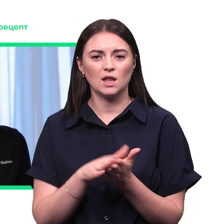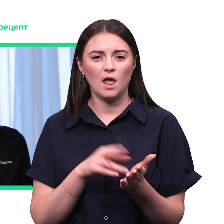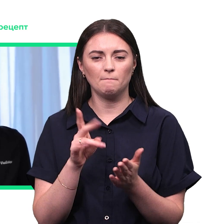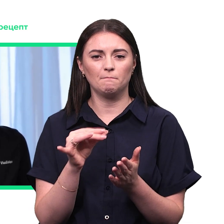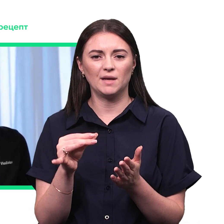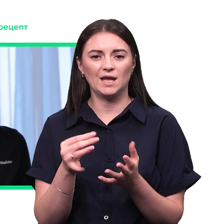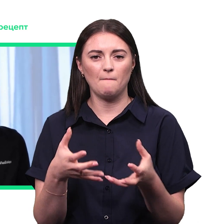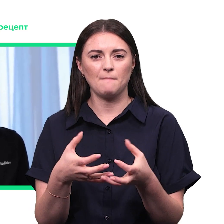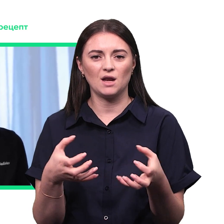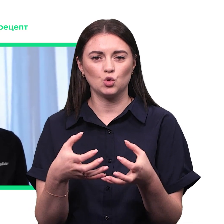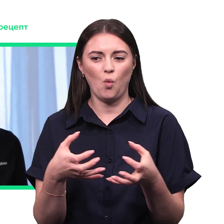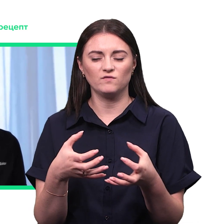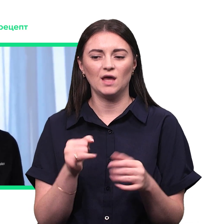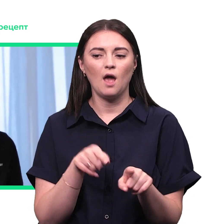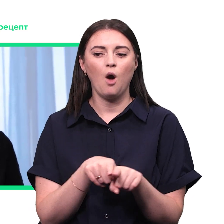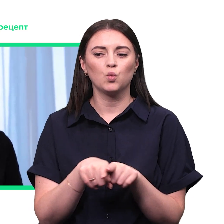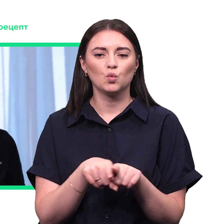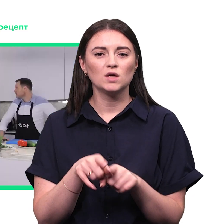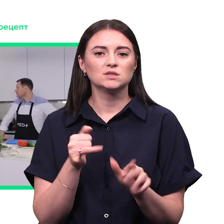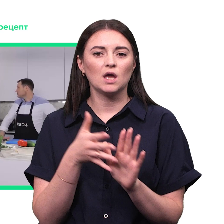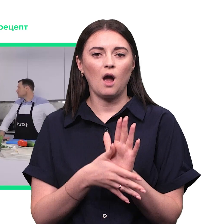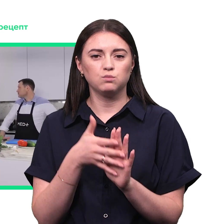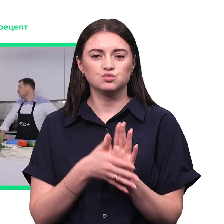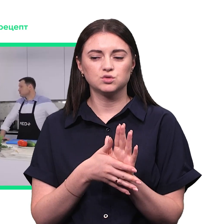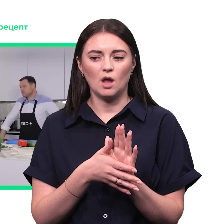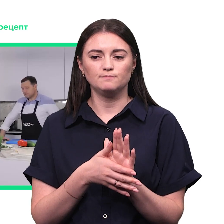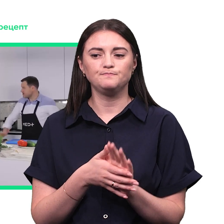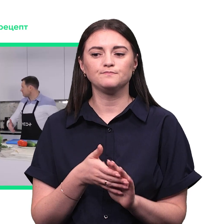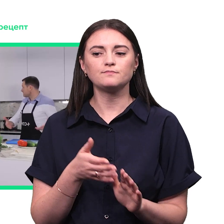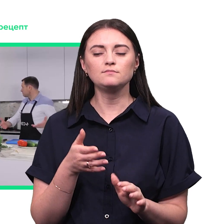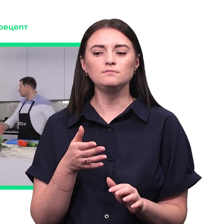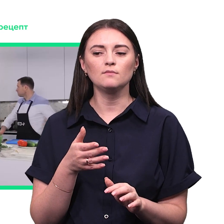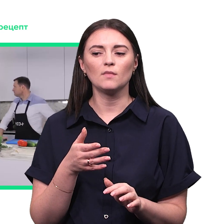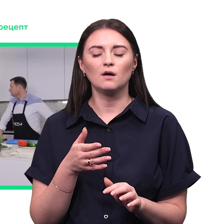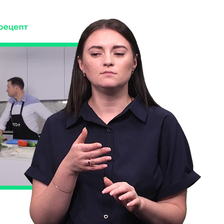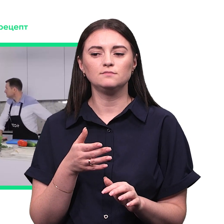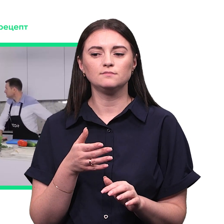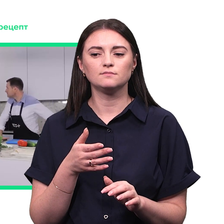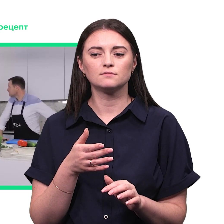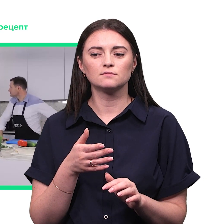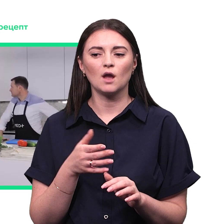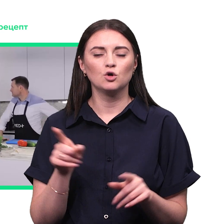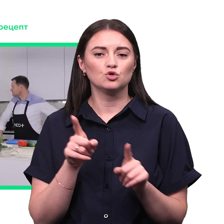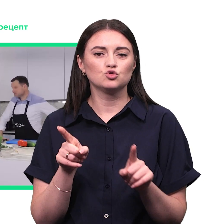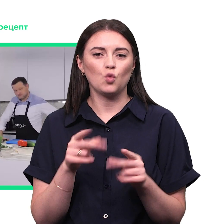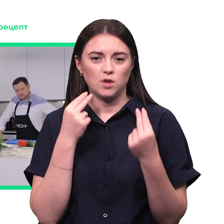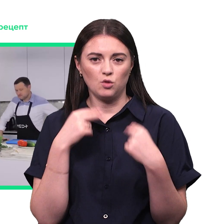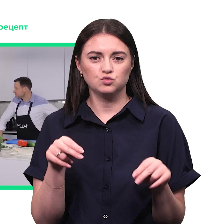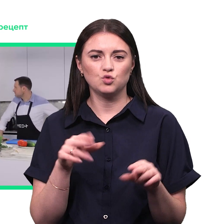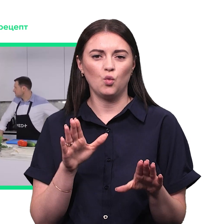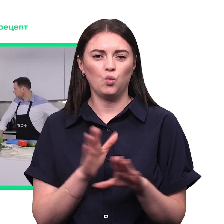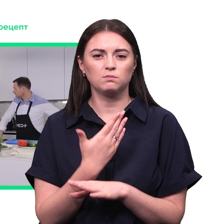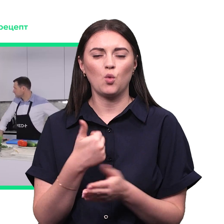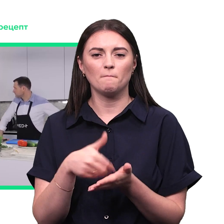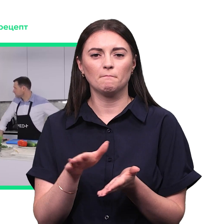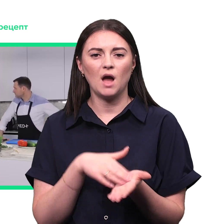И огурец, и капуста. Понятно. Что давайте сделаем что-то оптимальное. Вот уберем оттуда